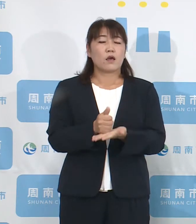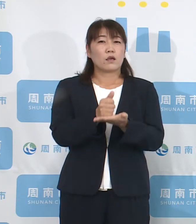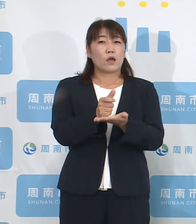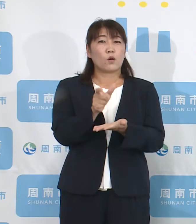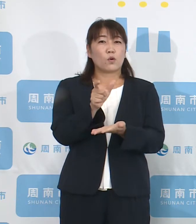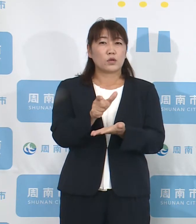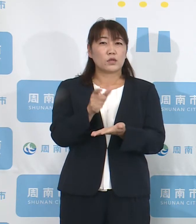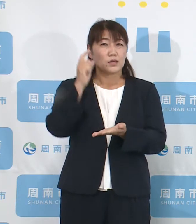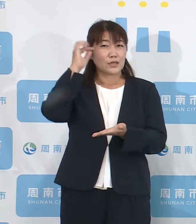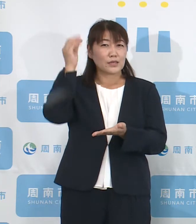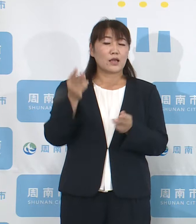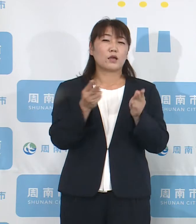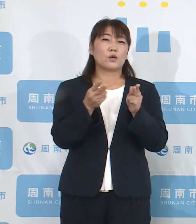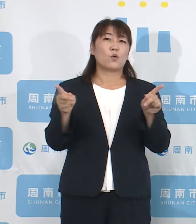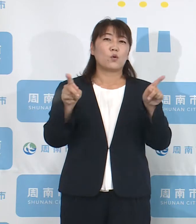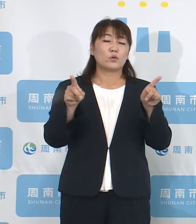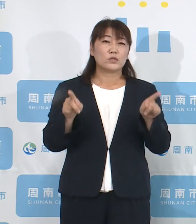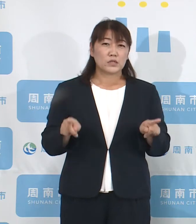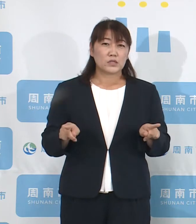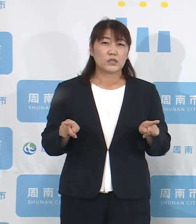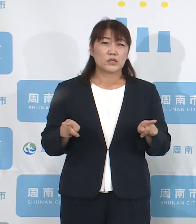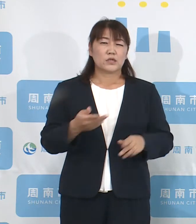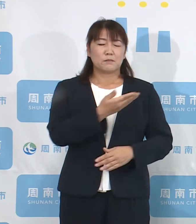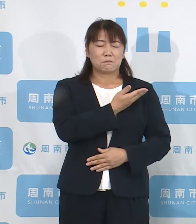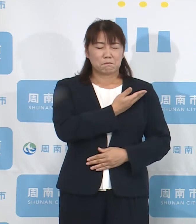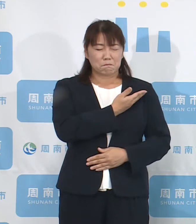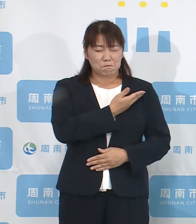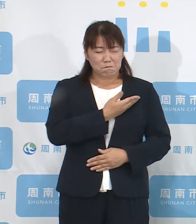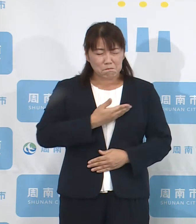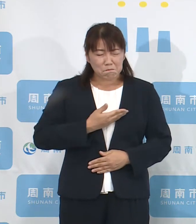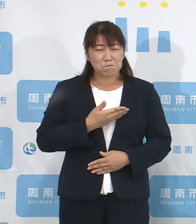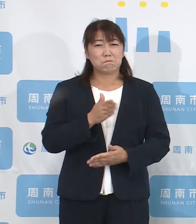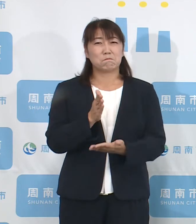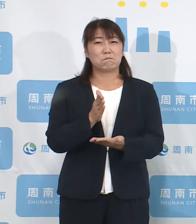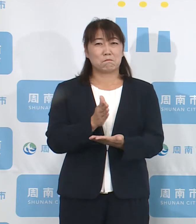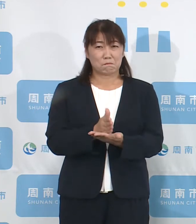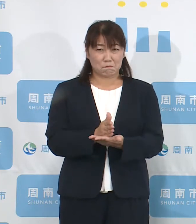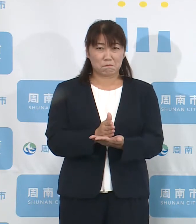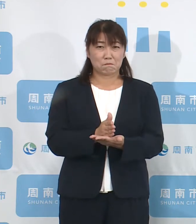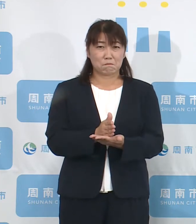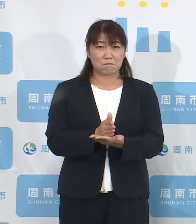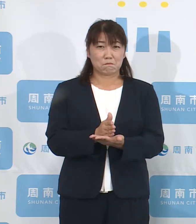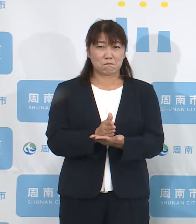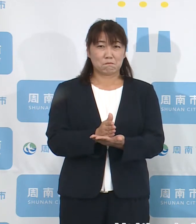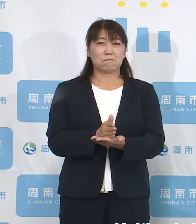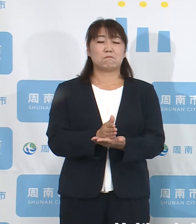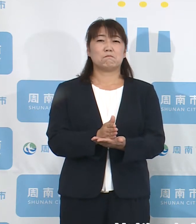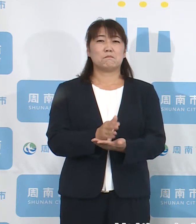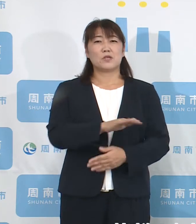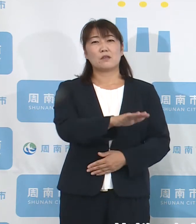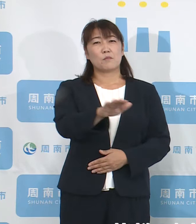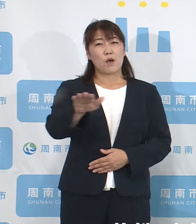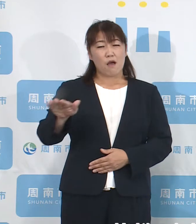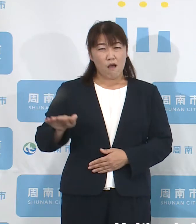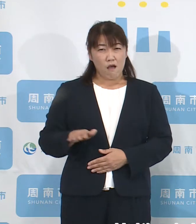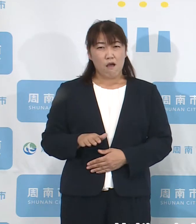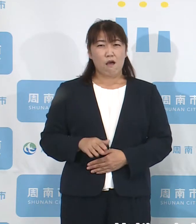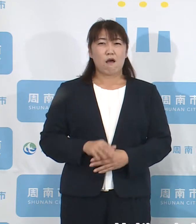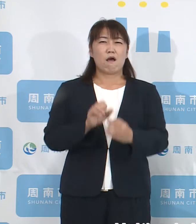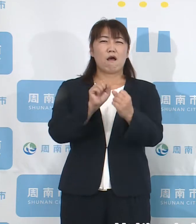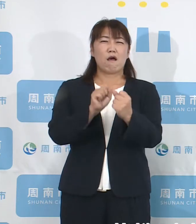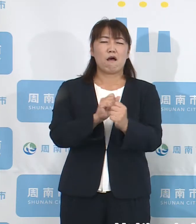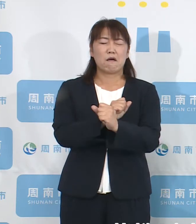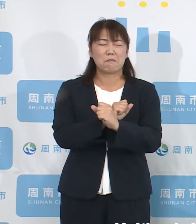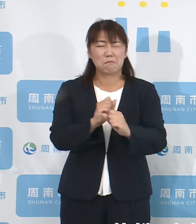老の日の記念行事を開催することができなくなりました。皆様のお顔を拝